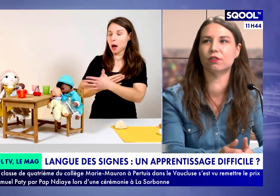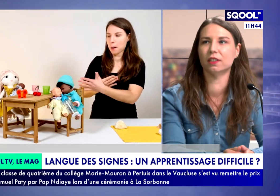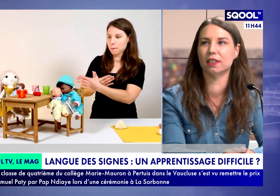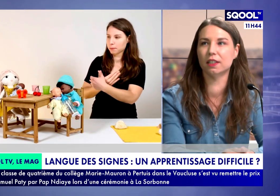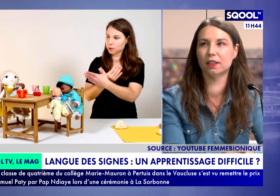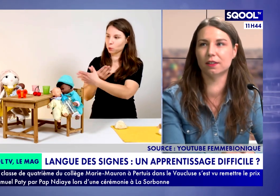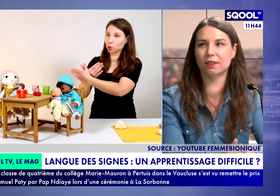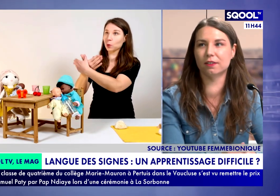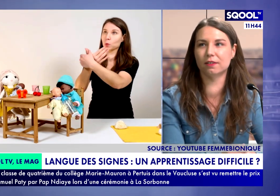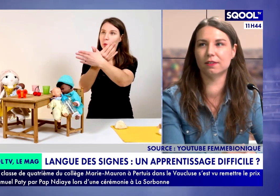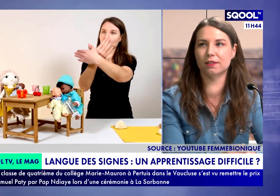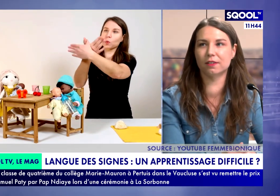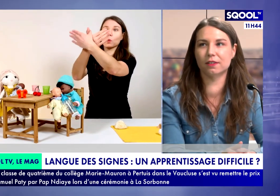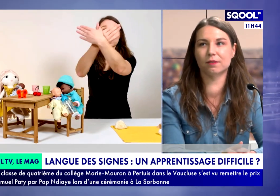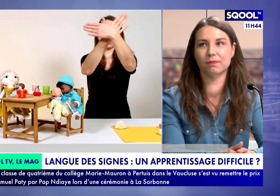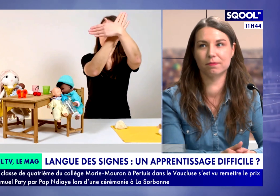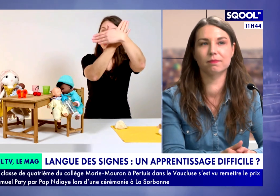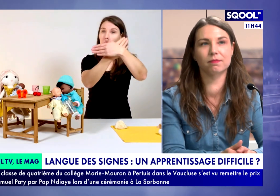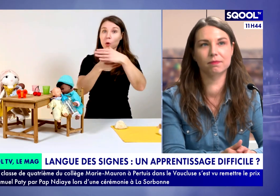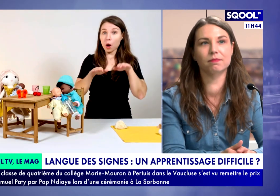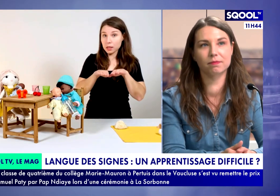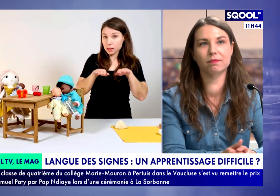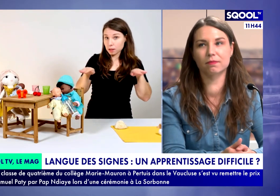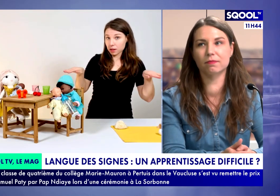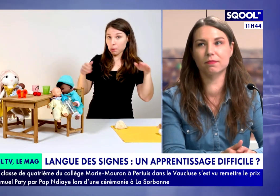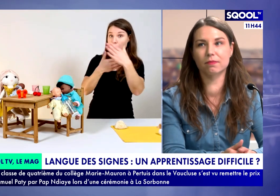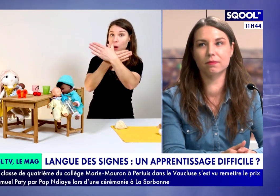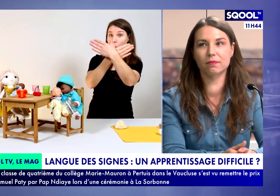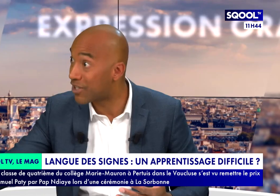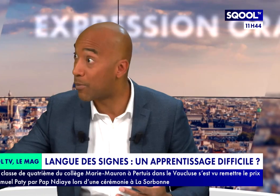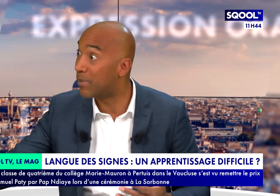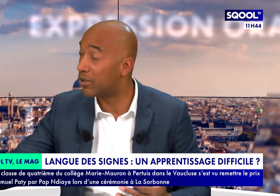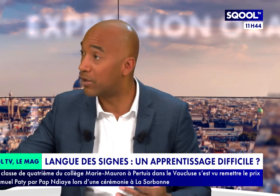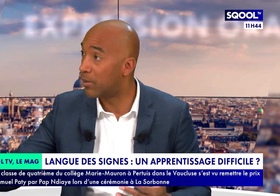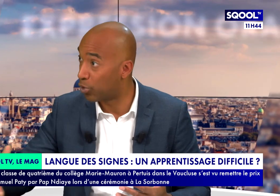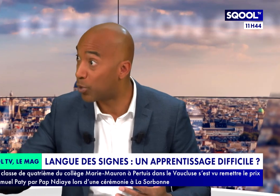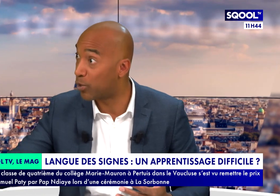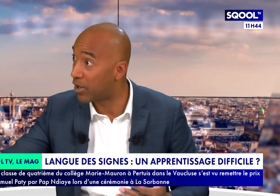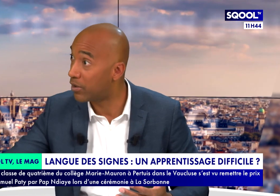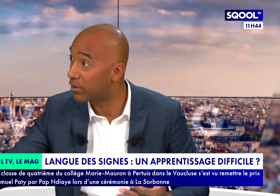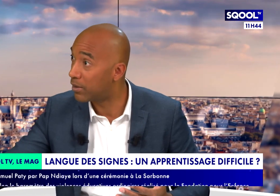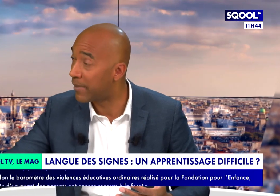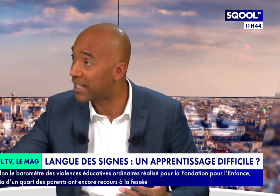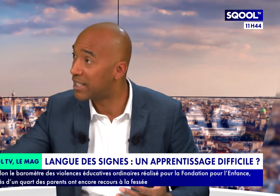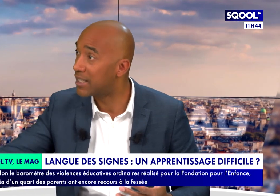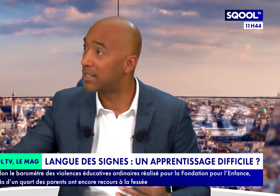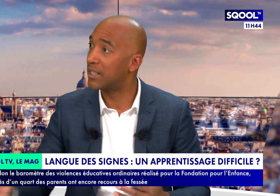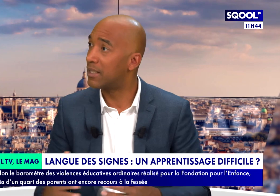sourdité. On ne comprend pas très bien ce qu'est la sourdité, effectivement. Et ça peut effrayer, en tout cas dans un premier temps, bon nombre de parents. Oui, ça effraie les